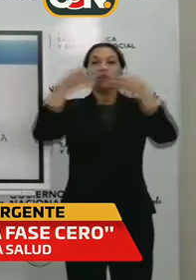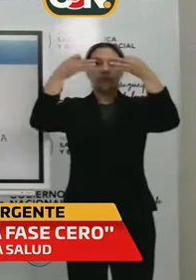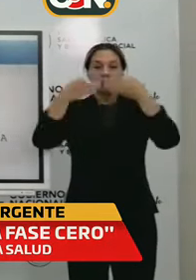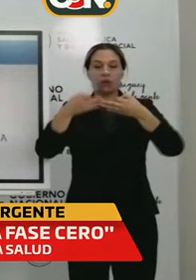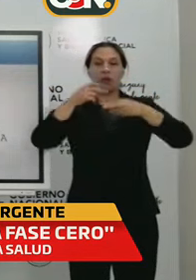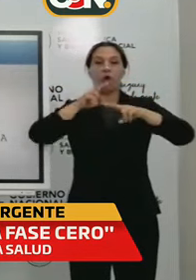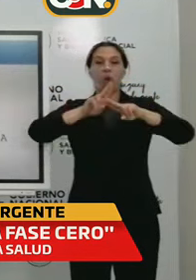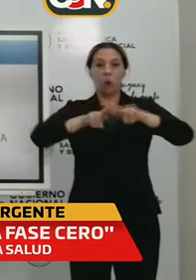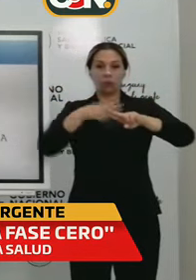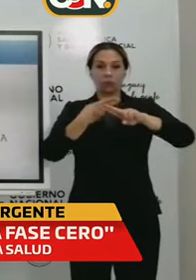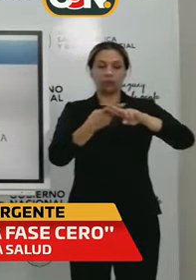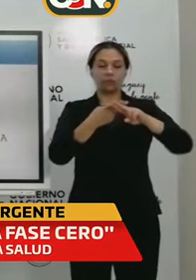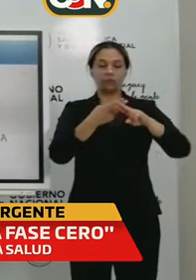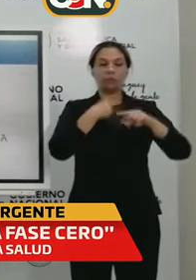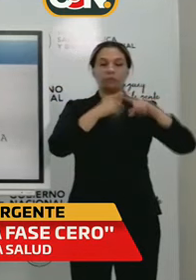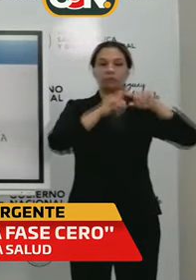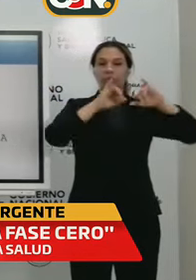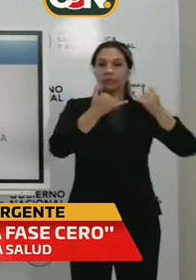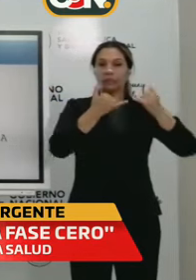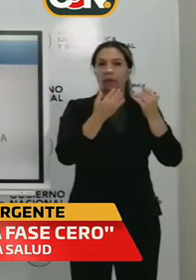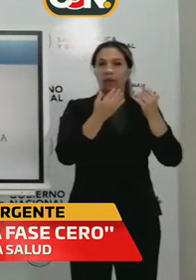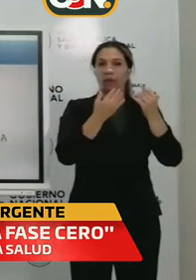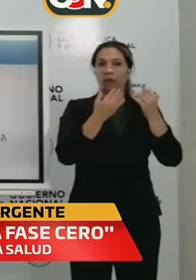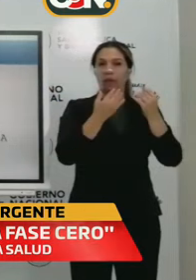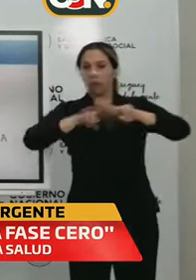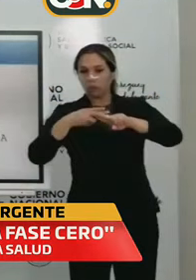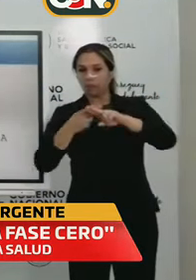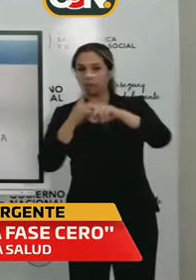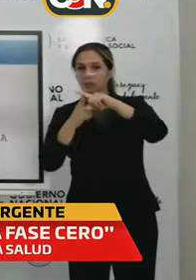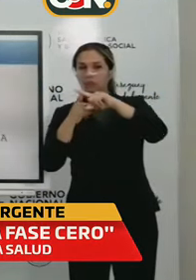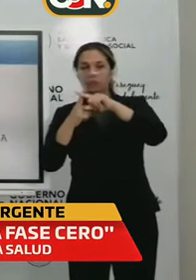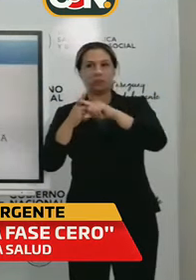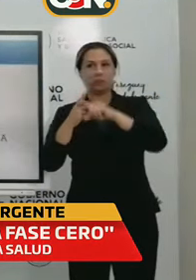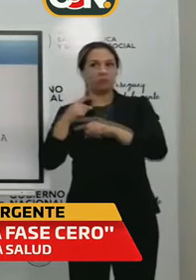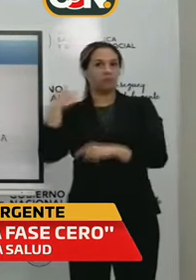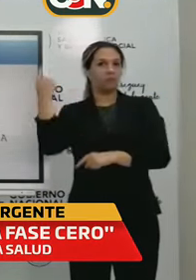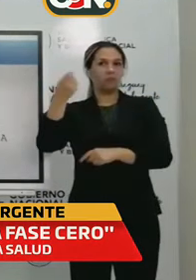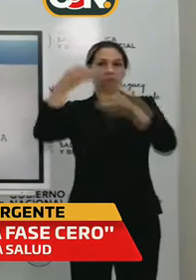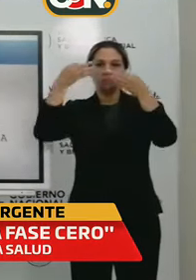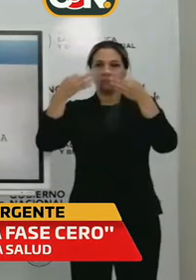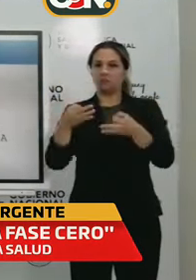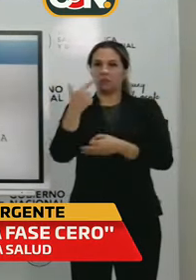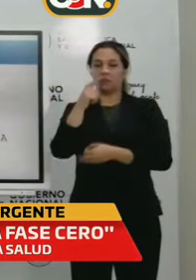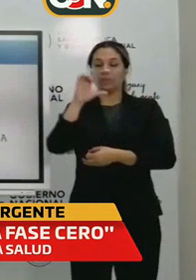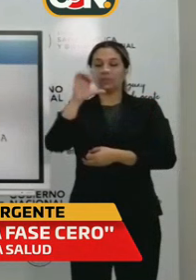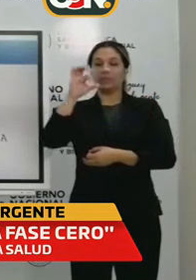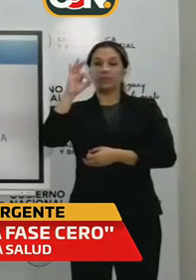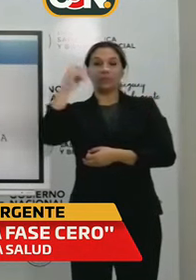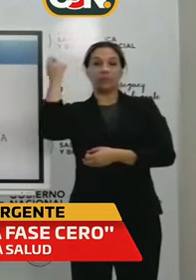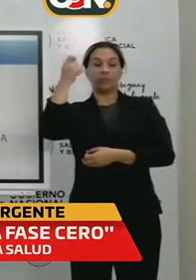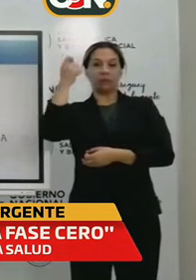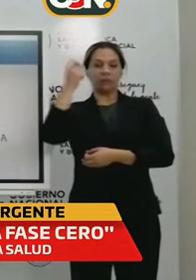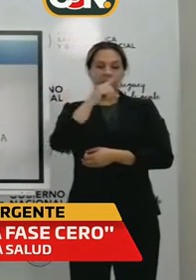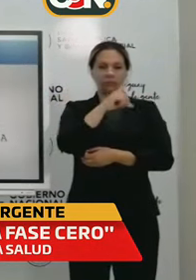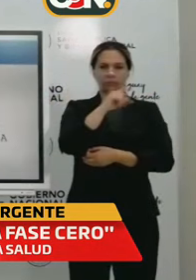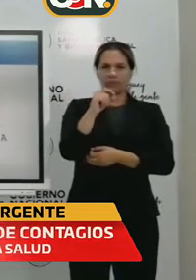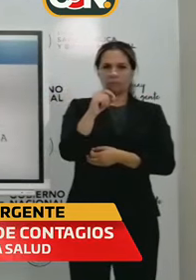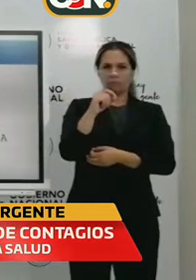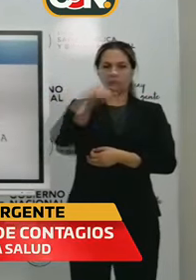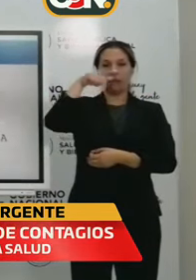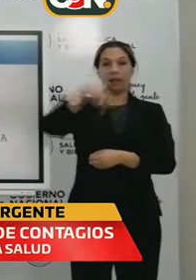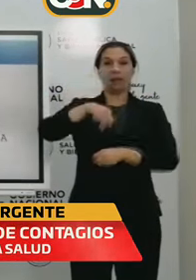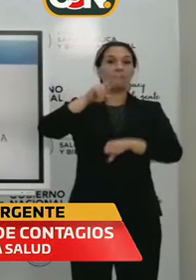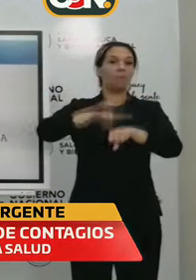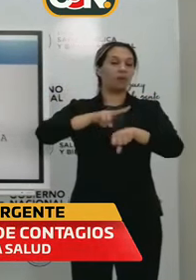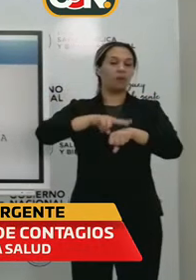confirmados realmente por reinfección. Entonces, si en el mundo con 60 millones de casos apenas tenemos 100, en Paraguay